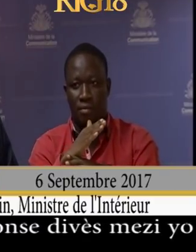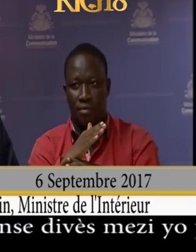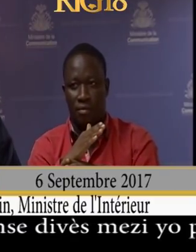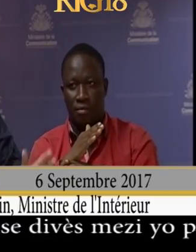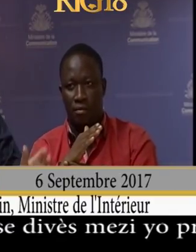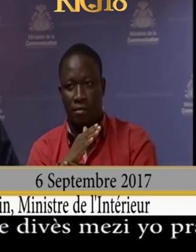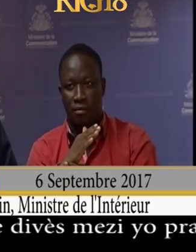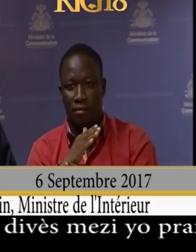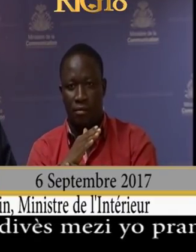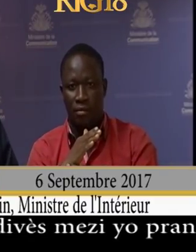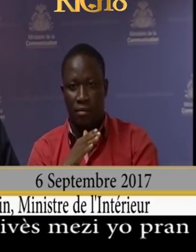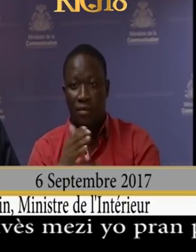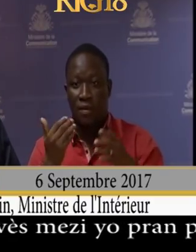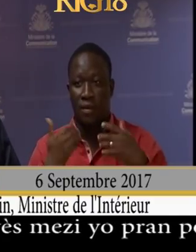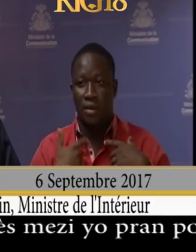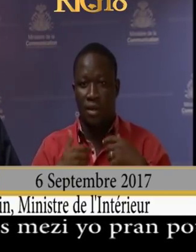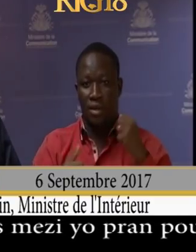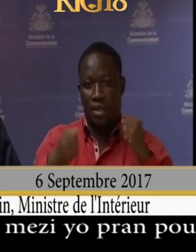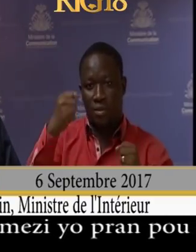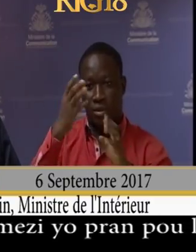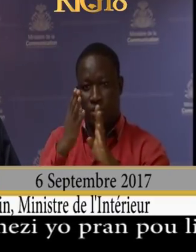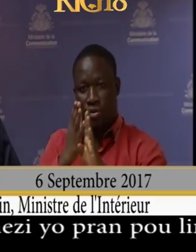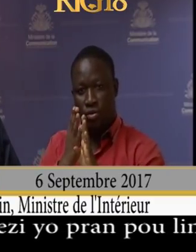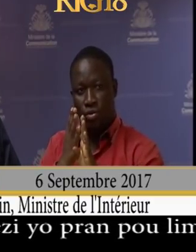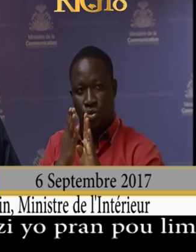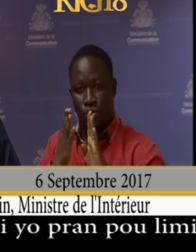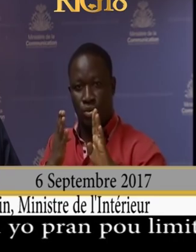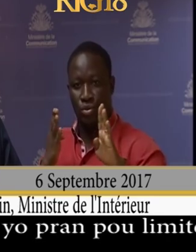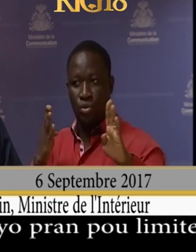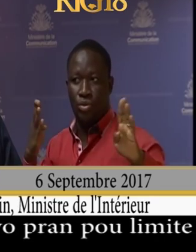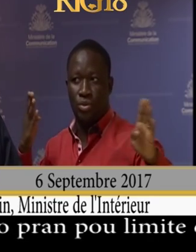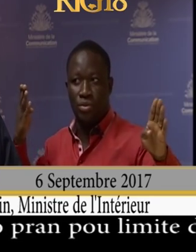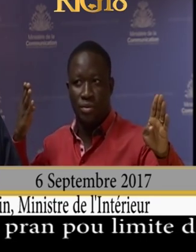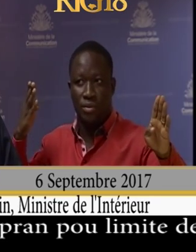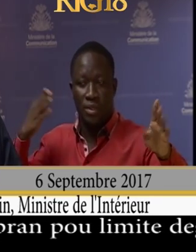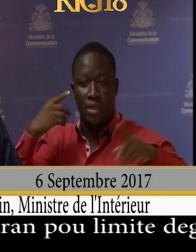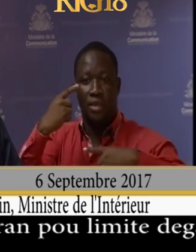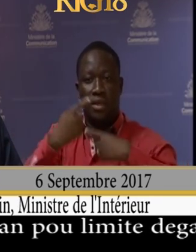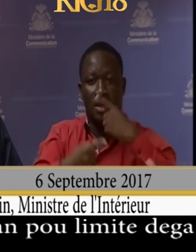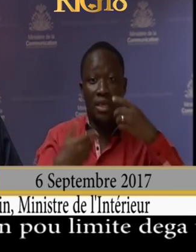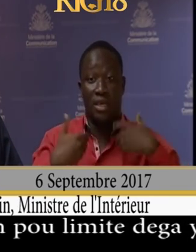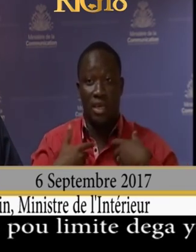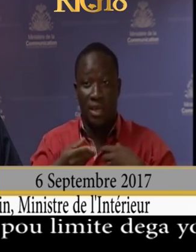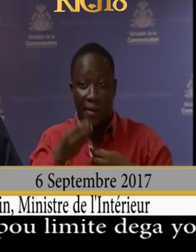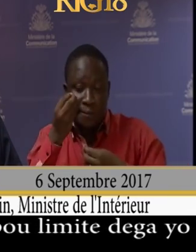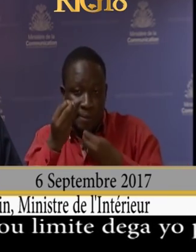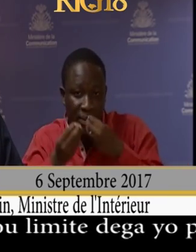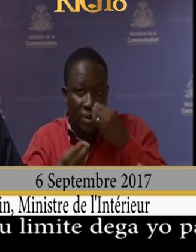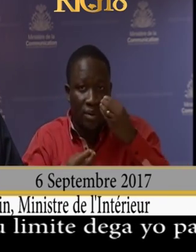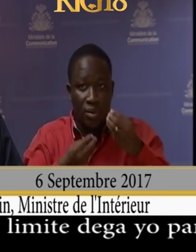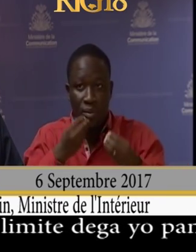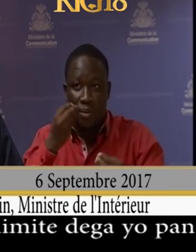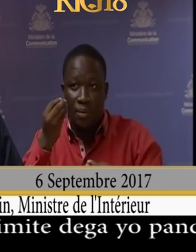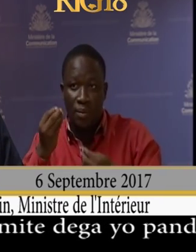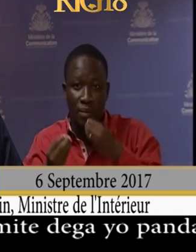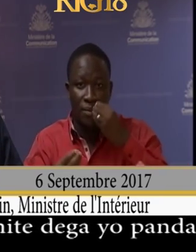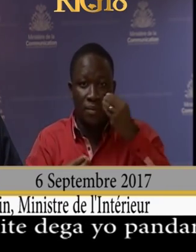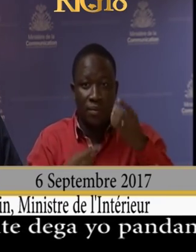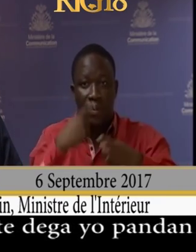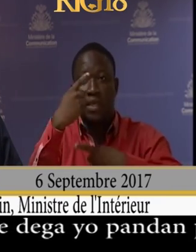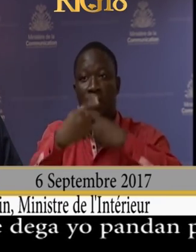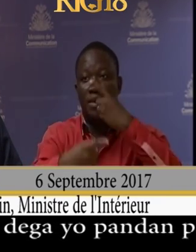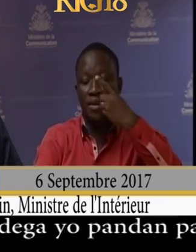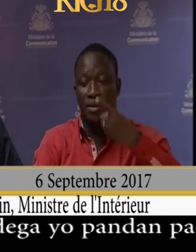des conteneurs qui allaient préférentiellement qui gagne manger là-dedans, surtout qui pour